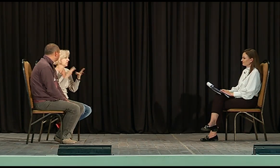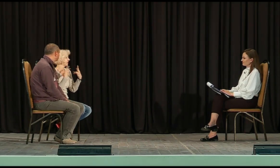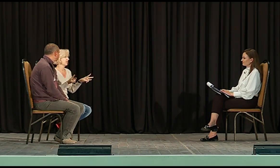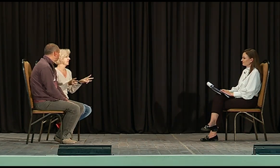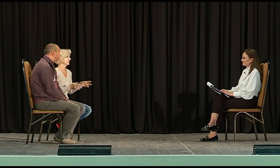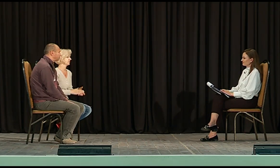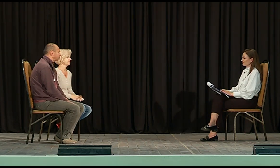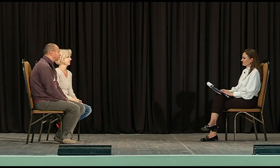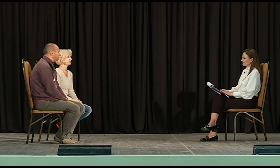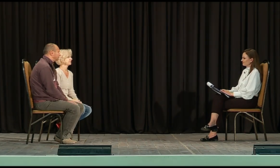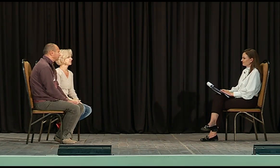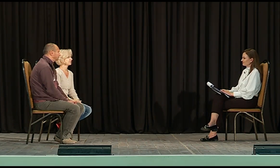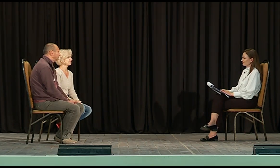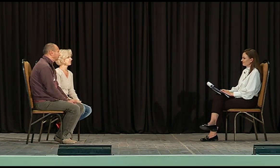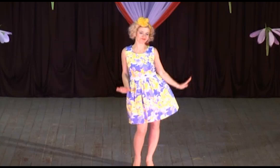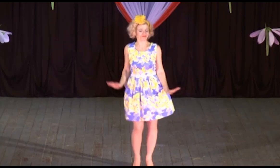complicat să fim mai vesel decât lor.